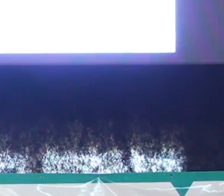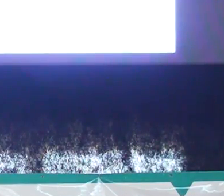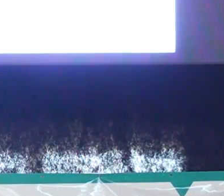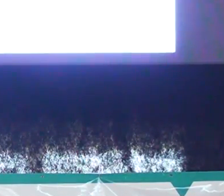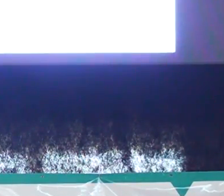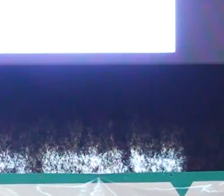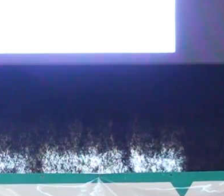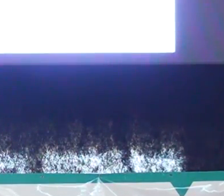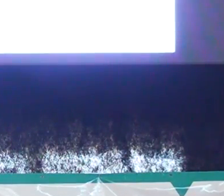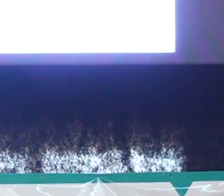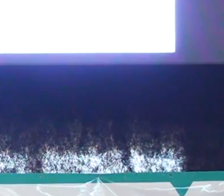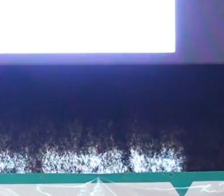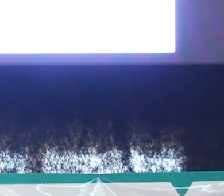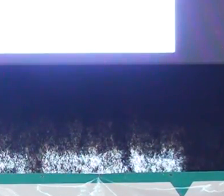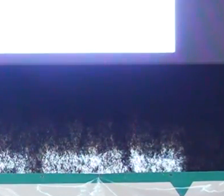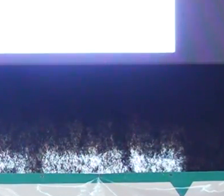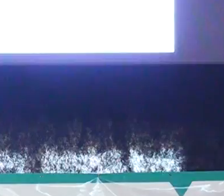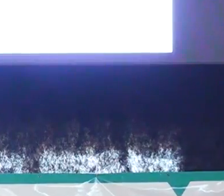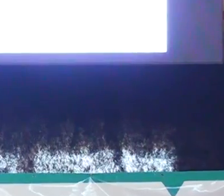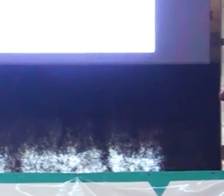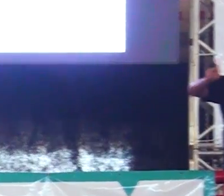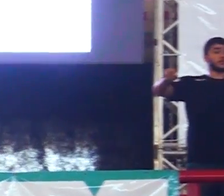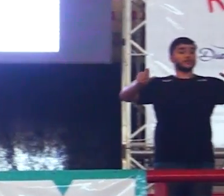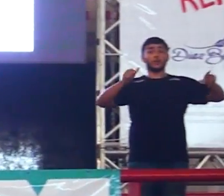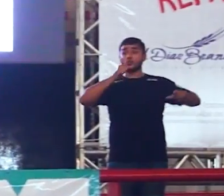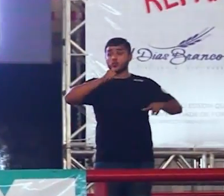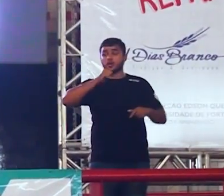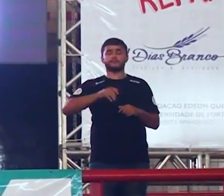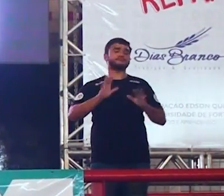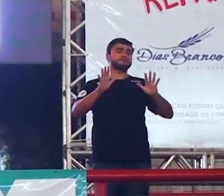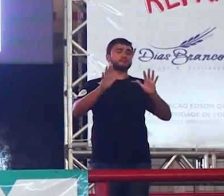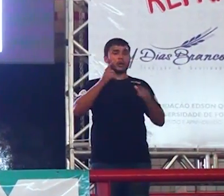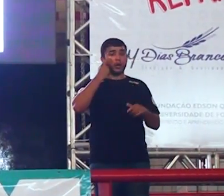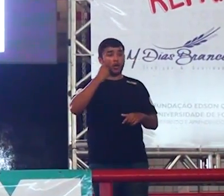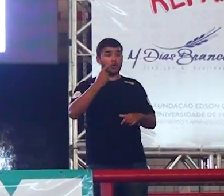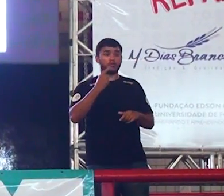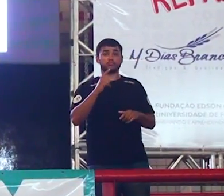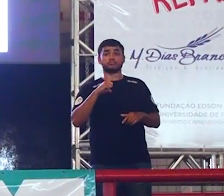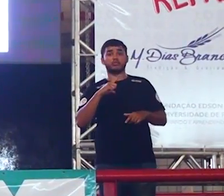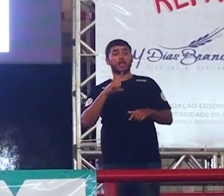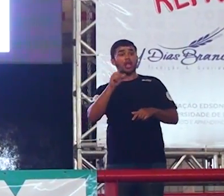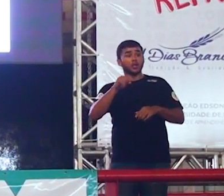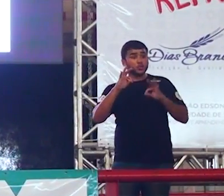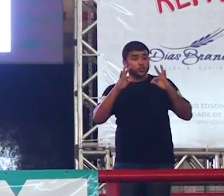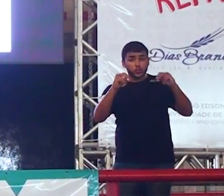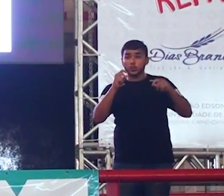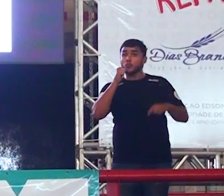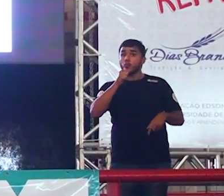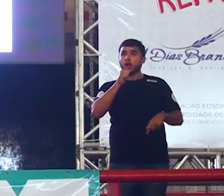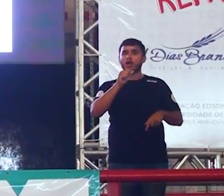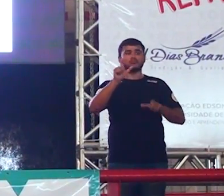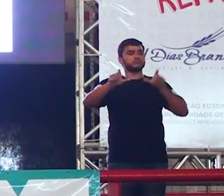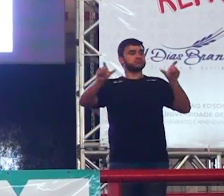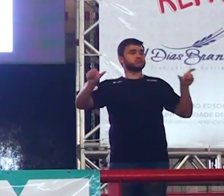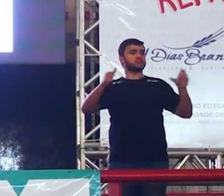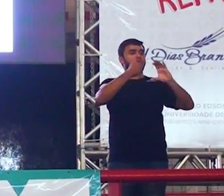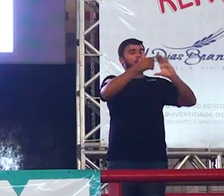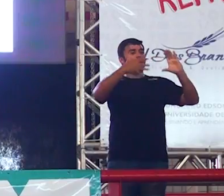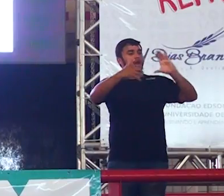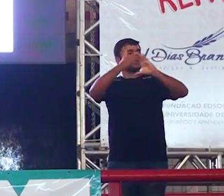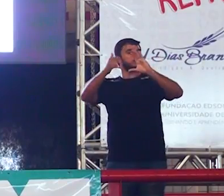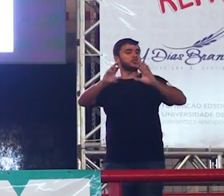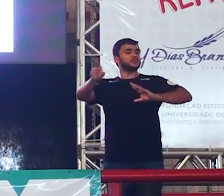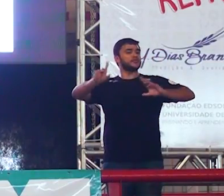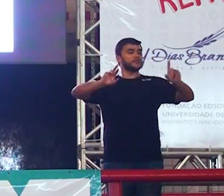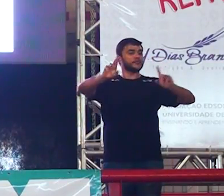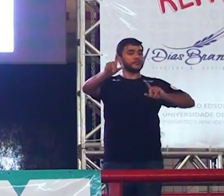500. Se for 500 mais elástico, se você fazer uma divisão rápida, dá o quê? Dá 250 por 6, 125 por 3,